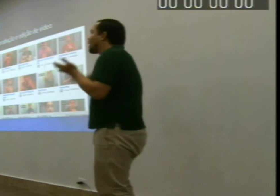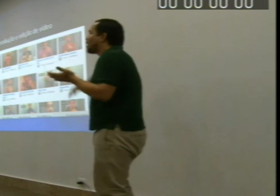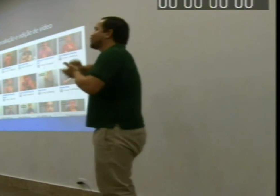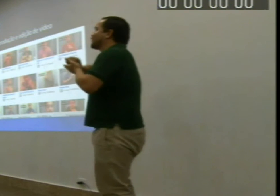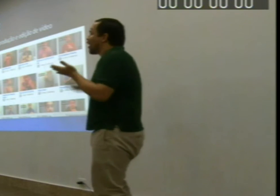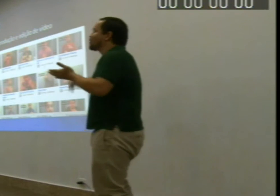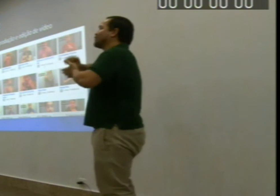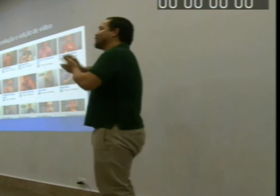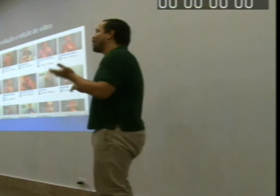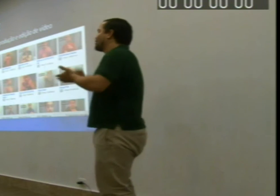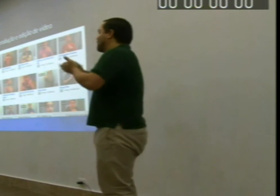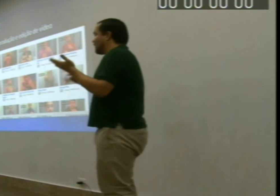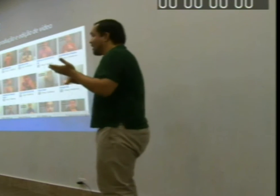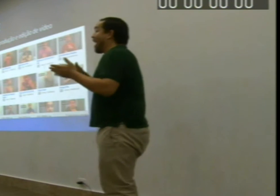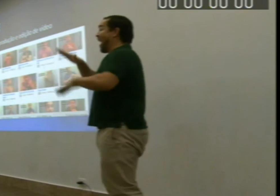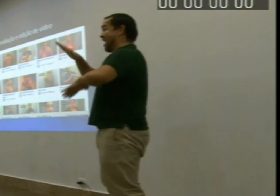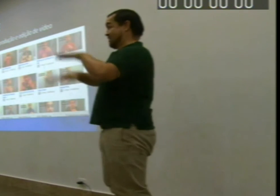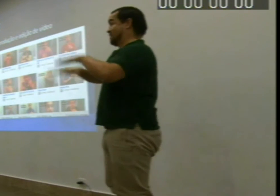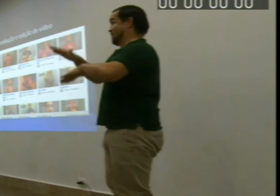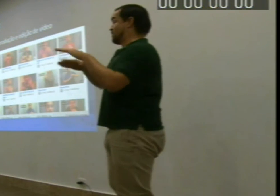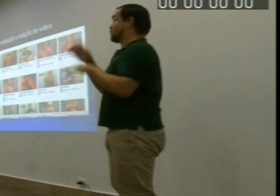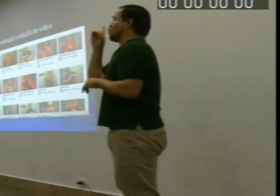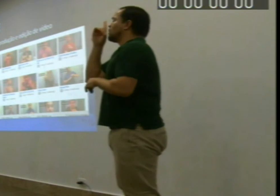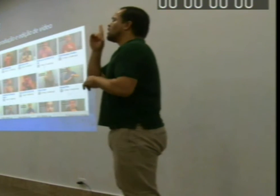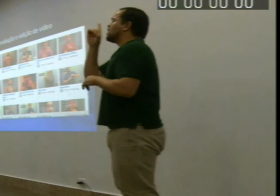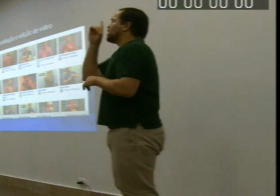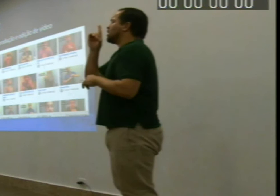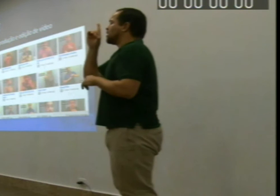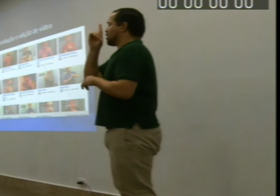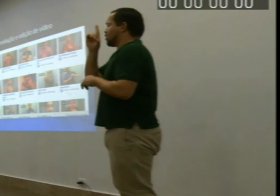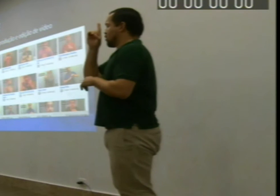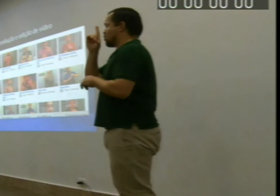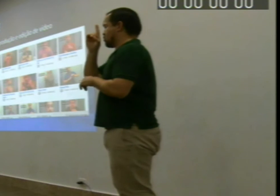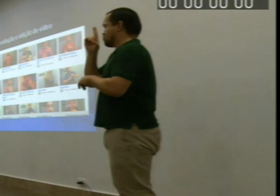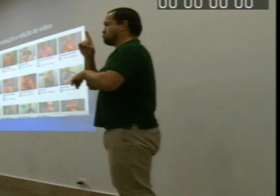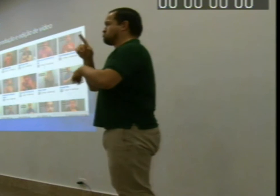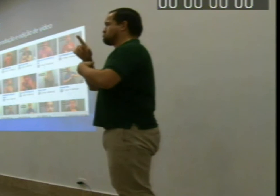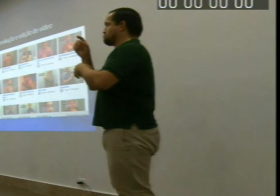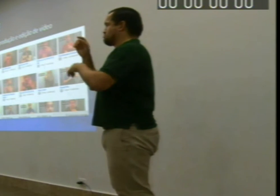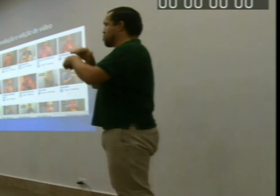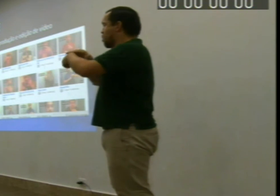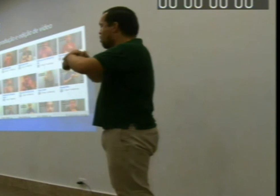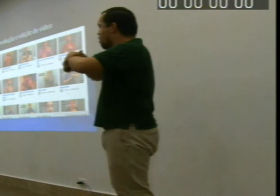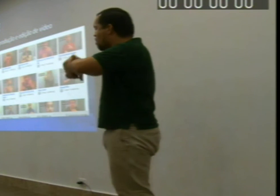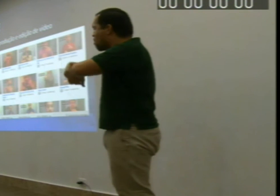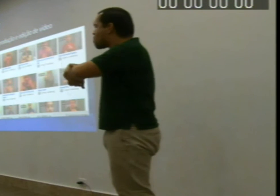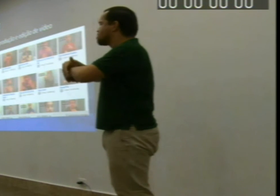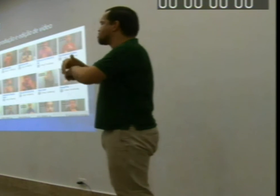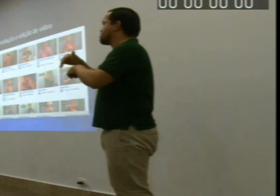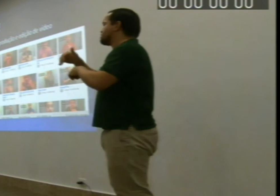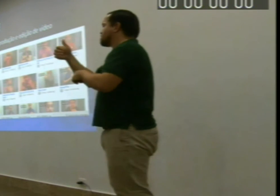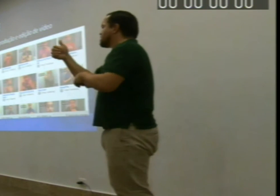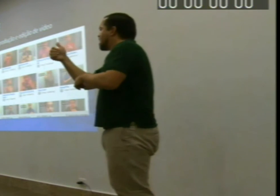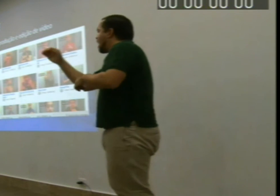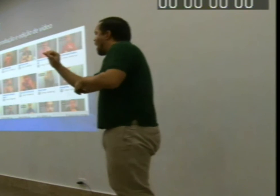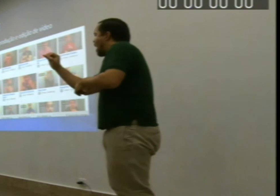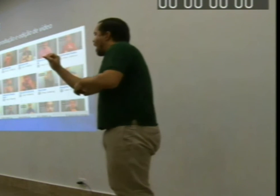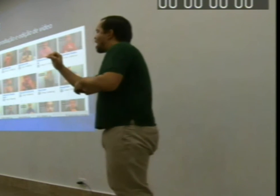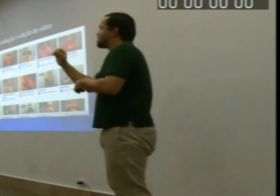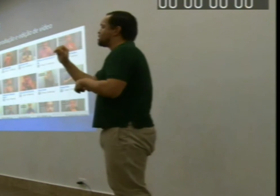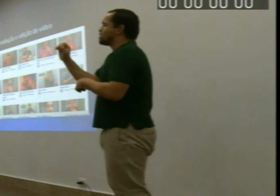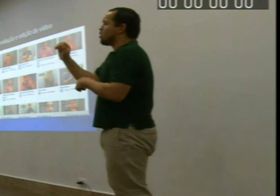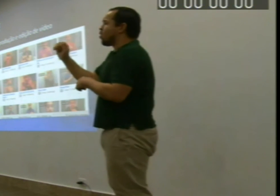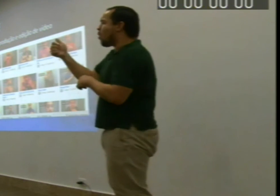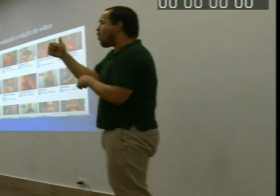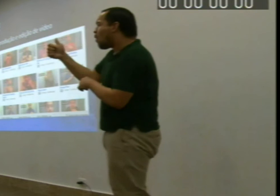tanto trabalho de tanta atividade às vezes era domingo mais ou menos domingo à noite por exemplo